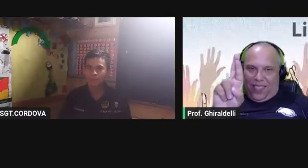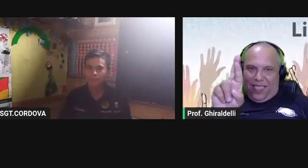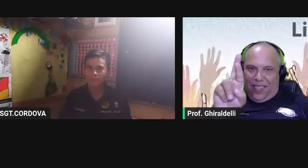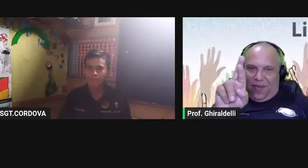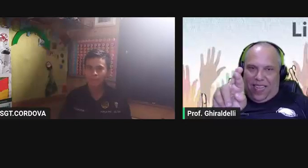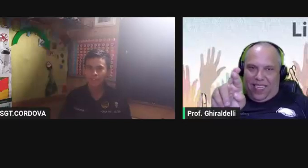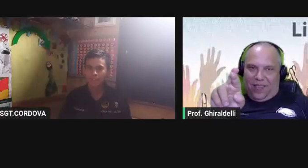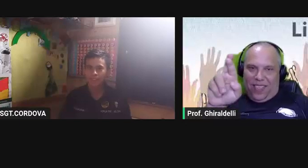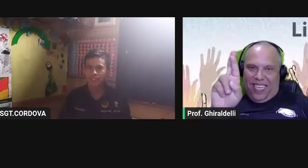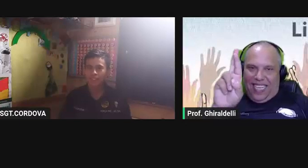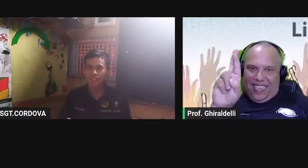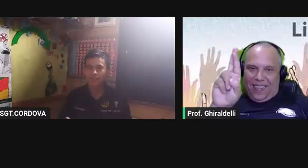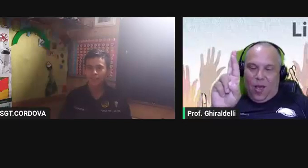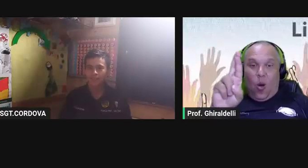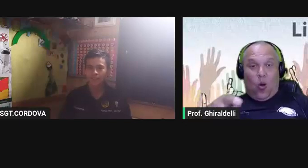você faz figuinha. Ou